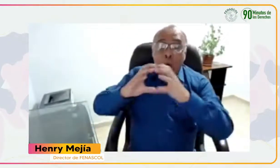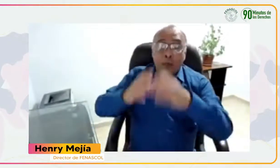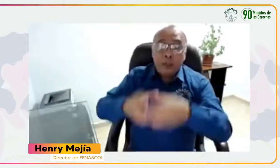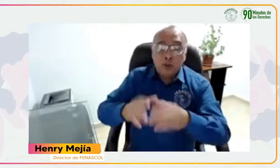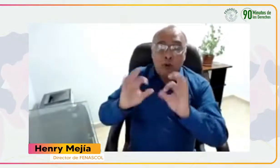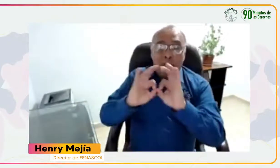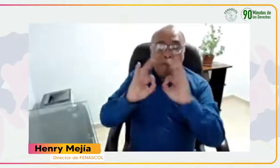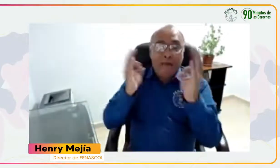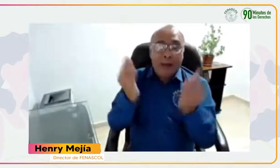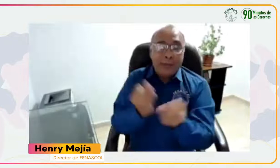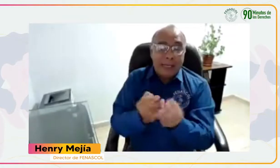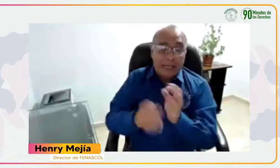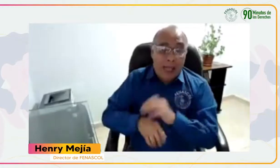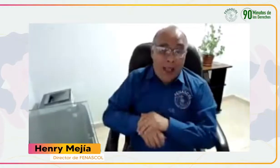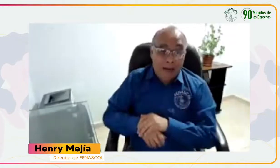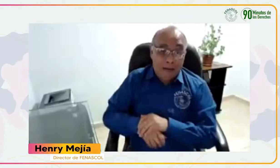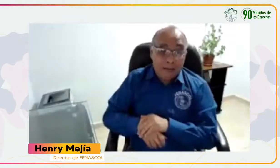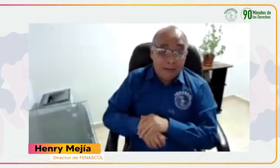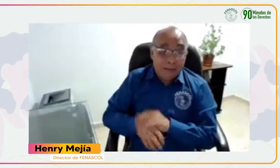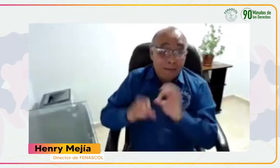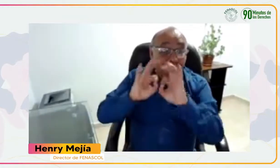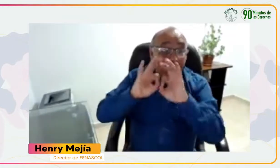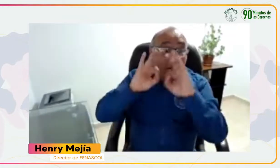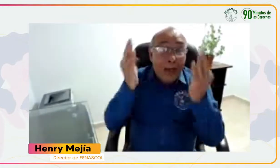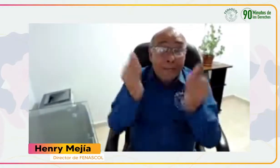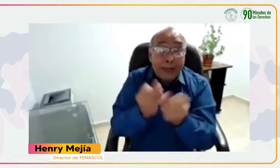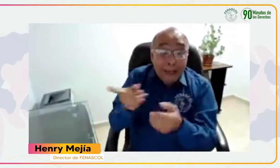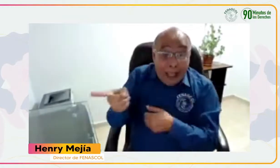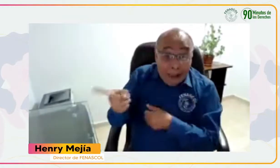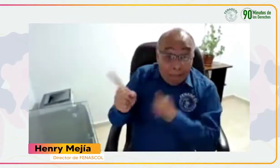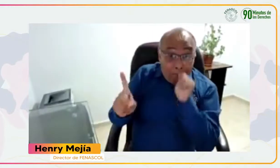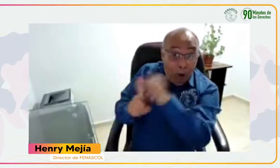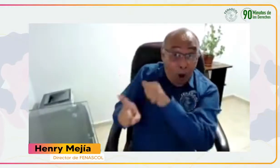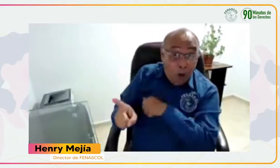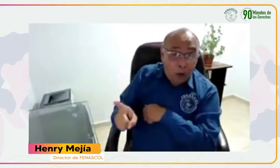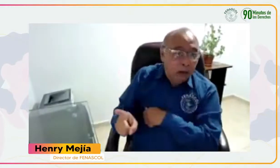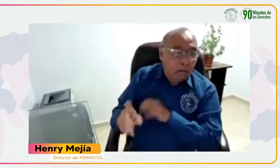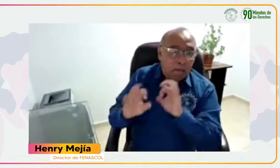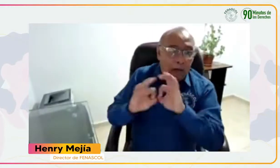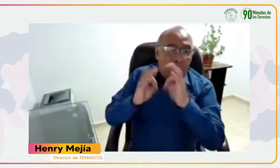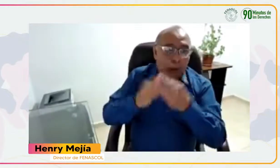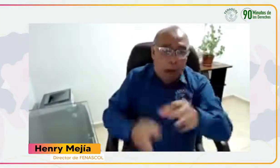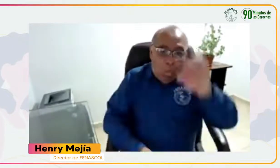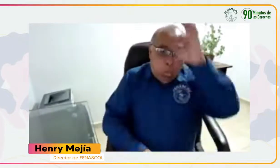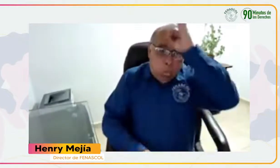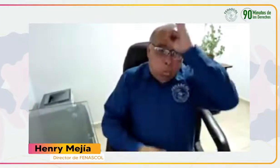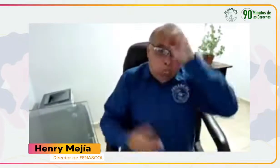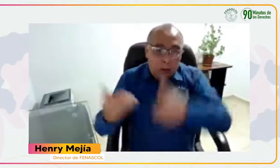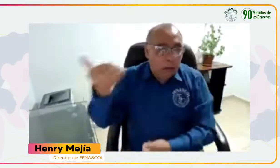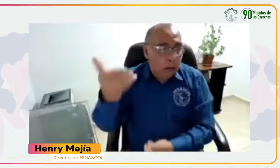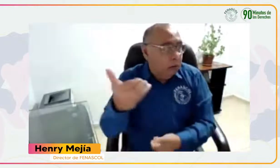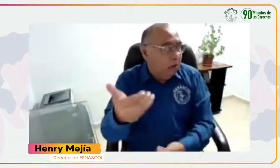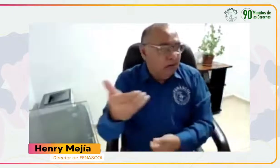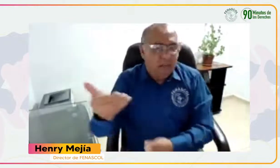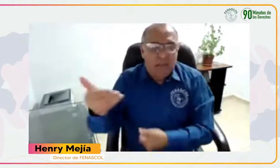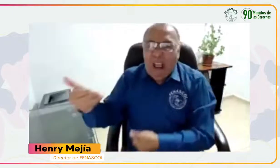comisión. También se creó la Comisión de la Familia, porque es que la Comisión de la Familia, nosotros no podemos dejar de lado a las